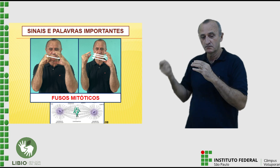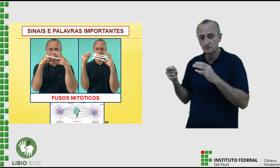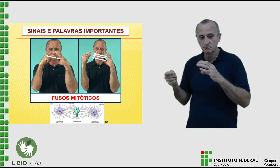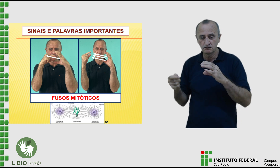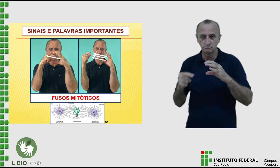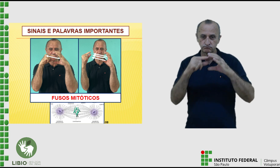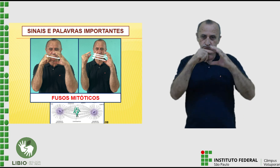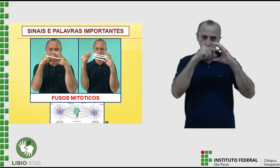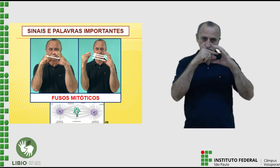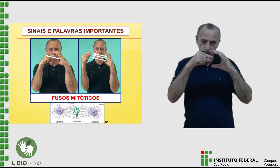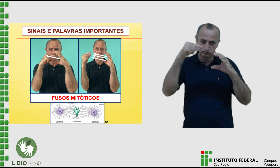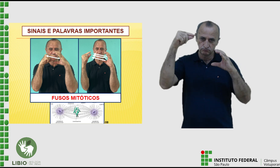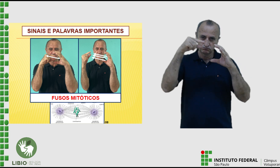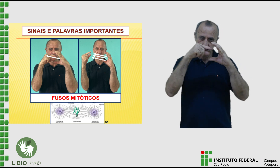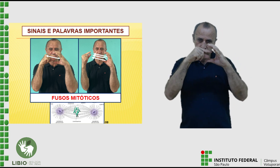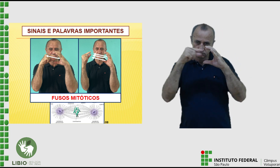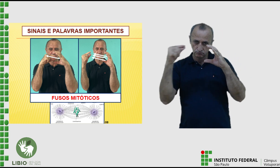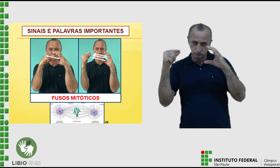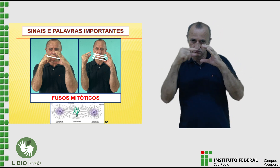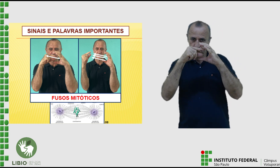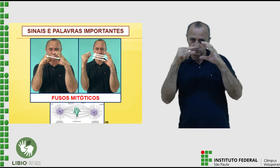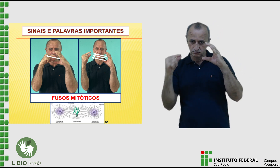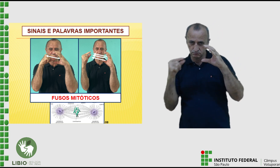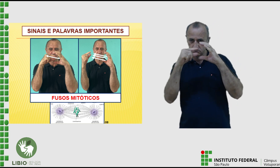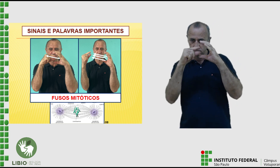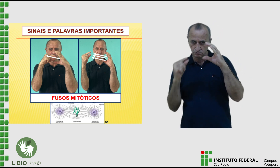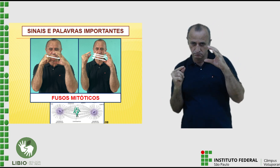Sinal fusos mitóticos.